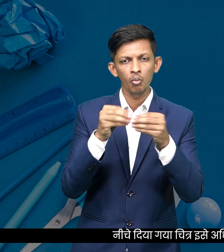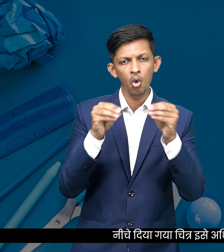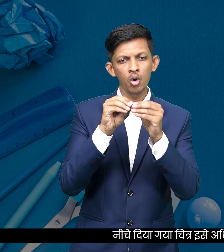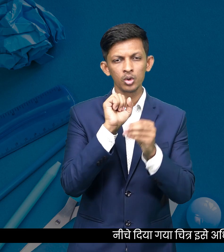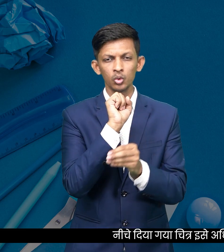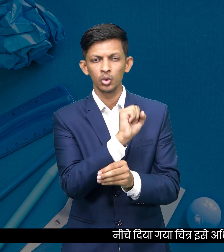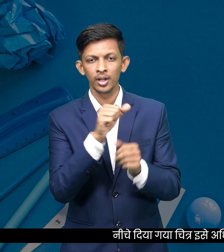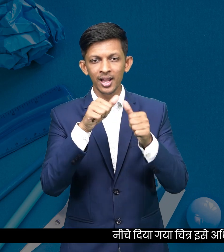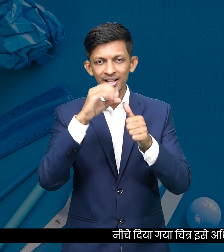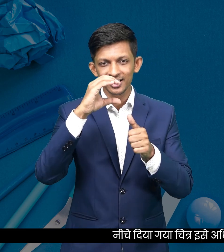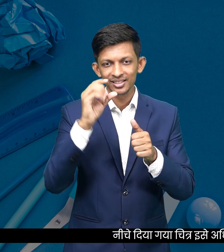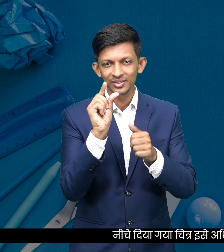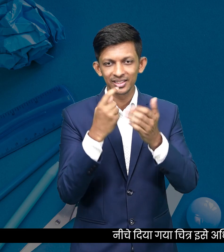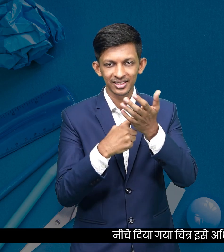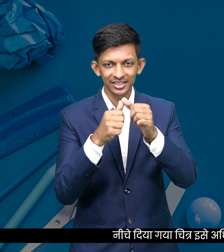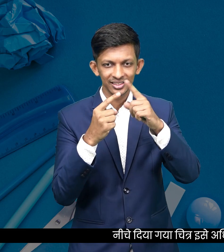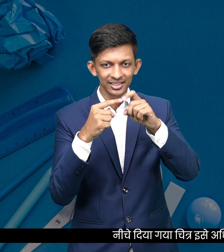में दिखाता है।